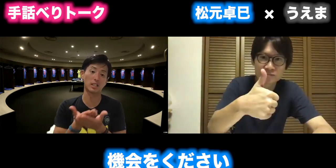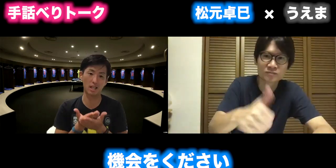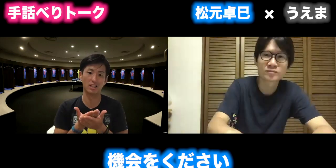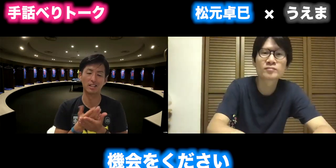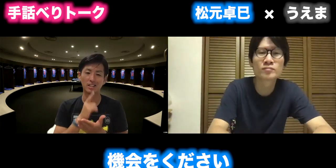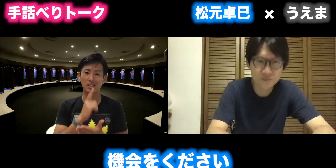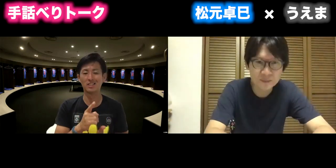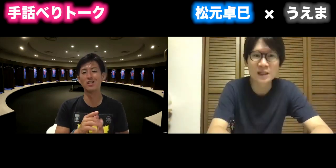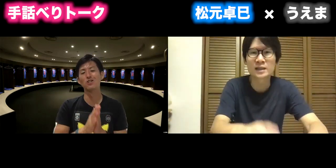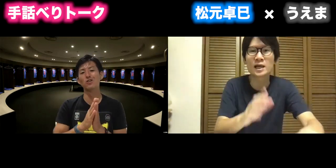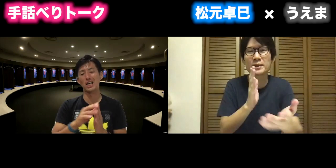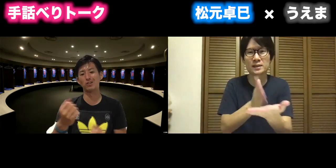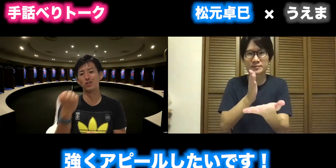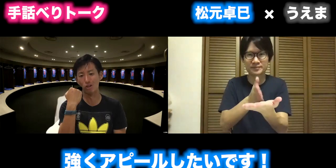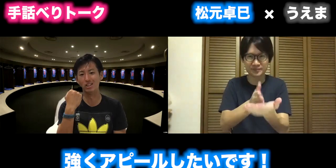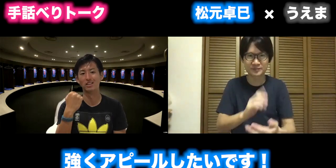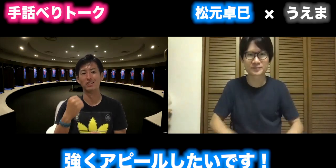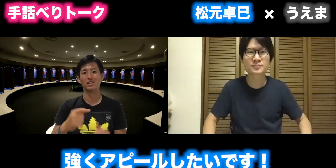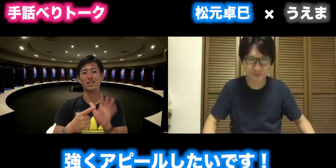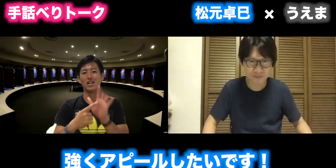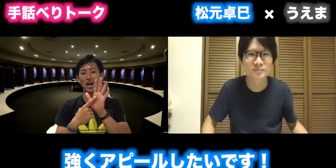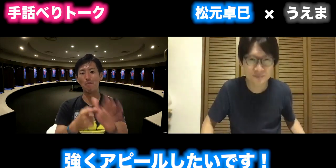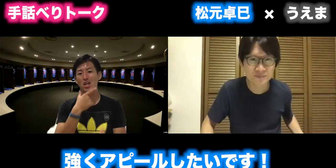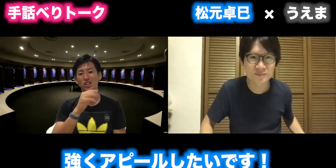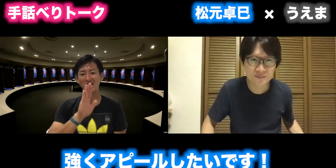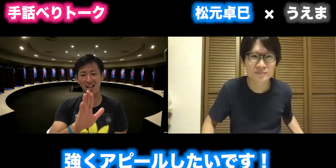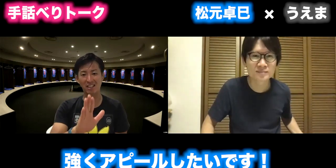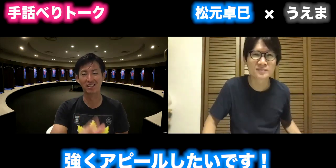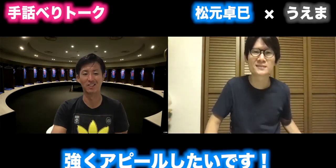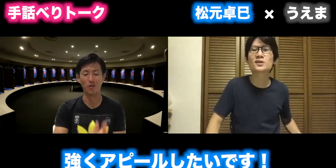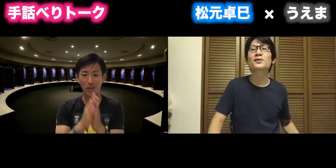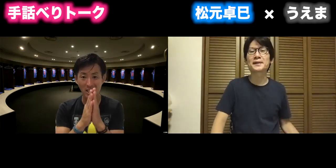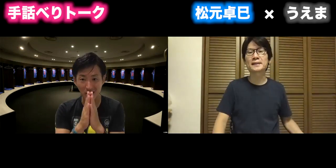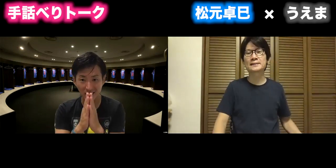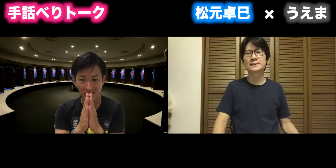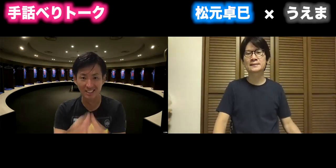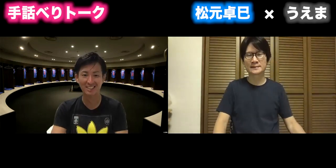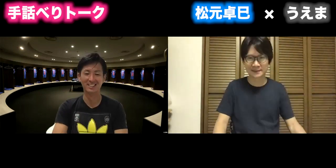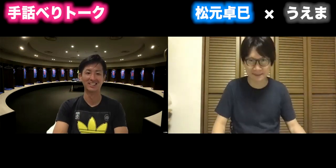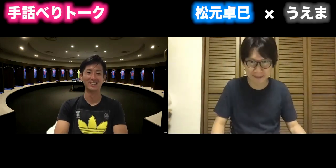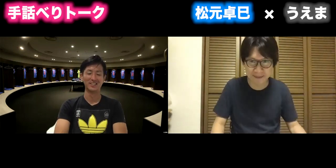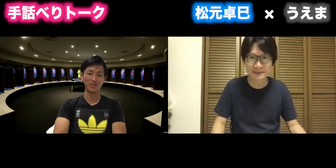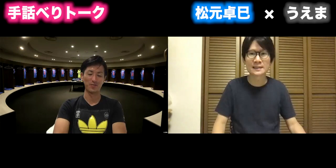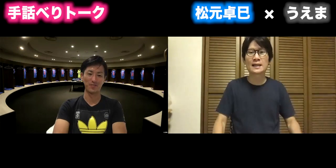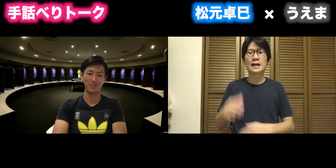くださいっていうのは強くアピール2へお願いします